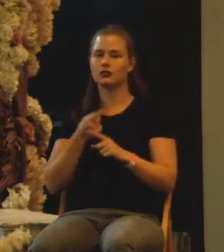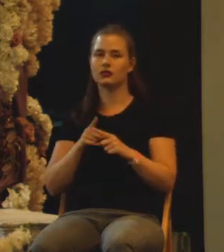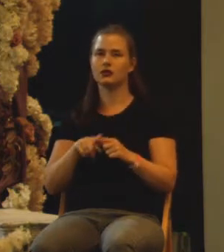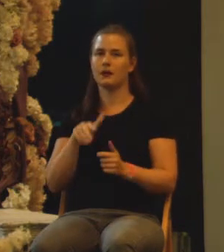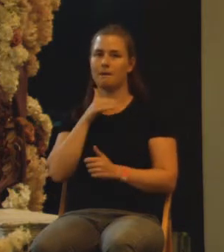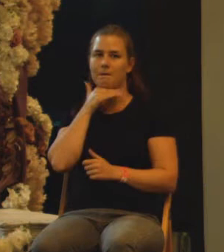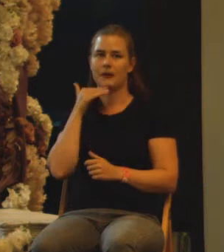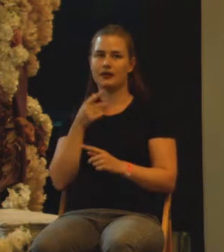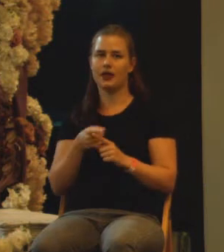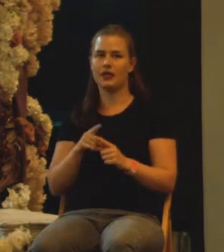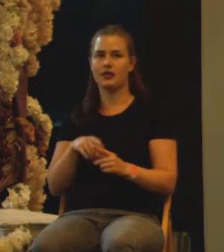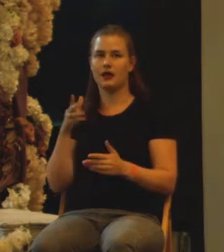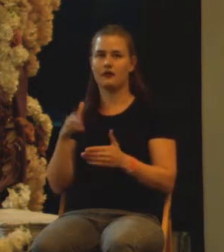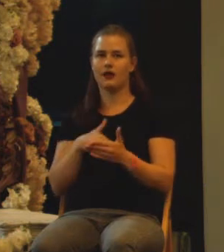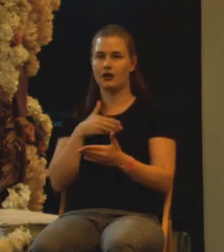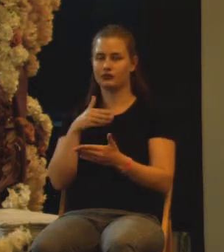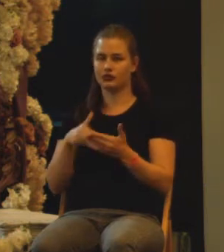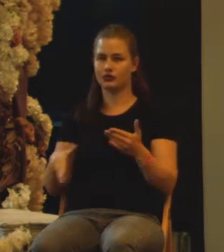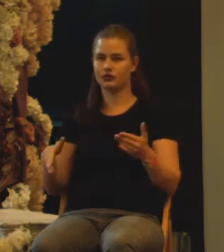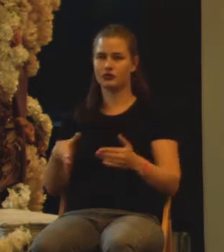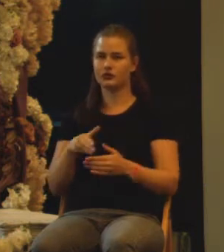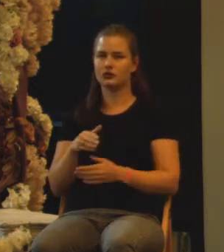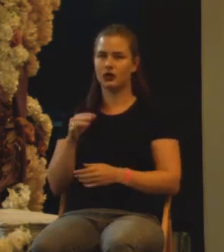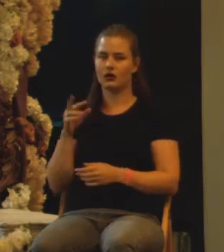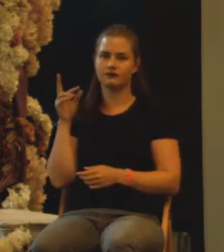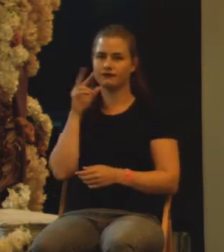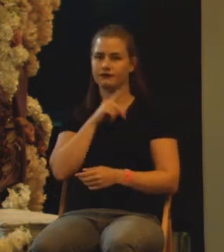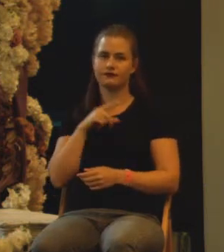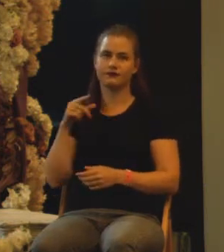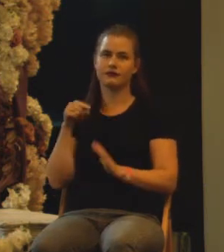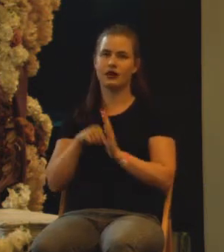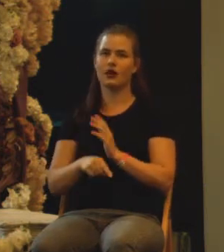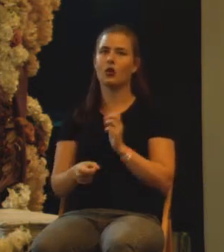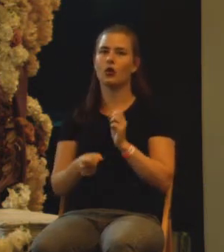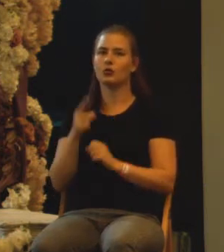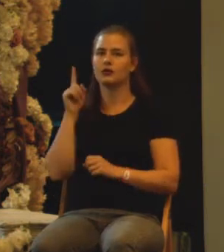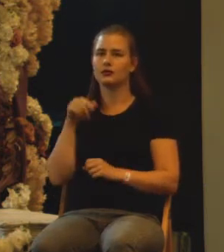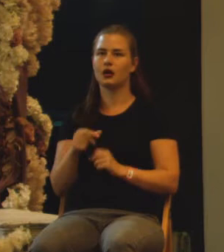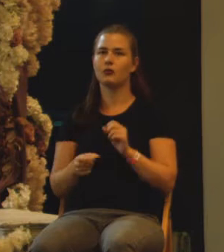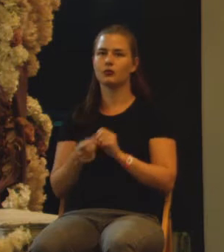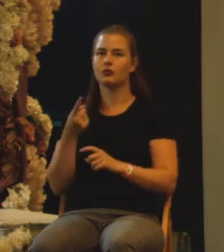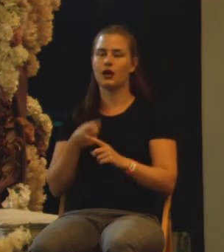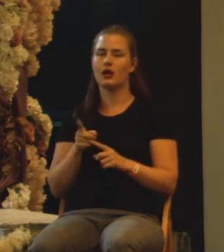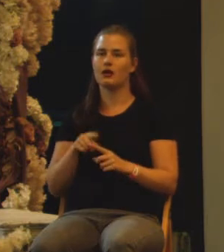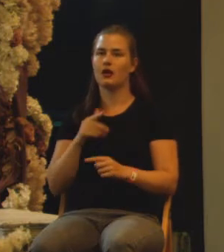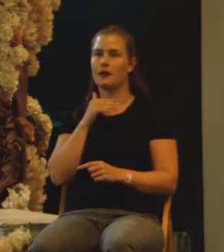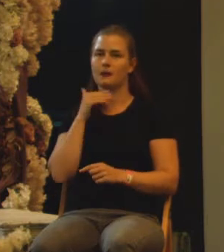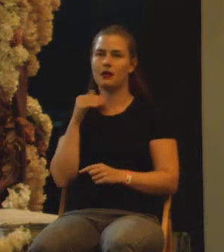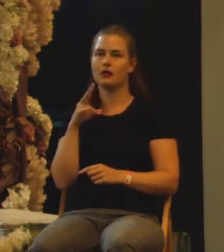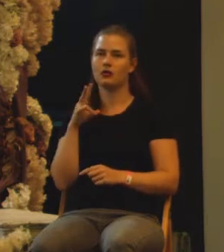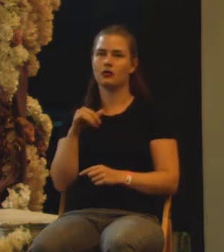мясо. Это вообще хыбная версия, потому что откуда же мы знаем, откуда это мясо? Ну, то